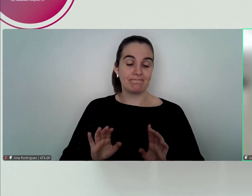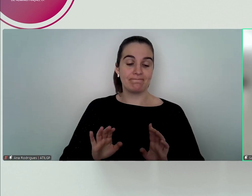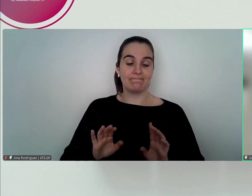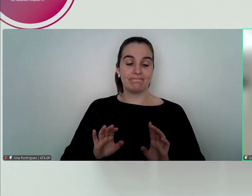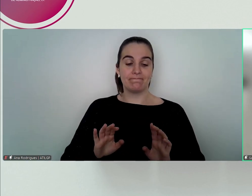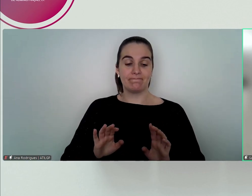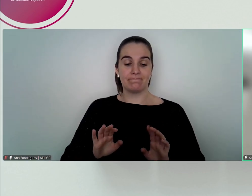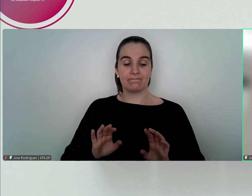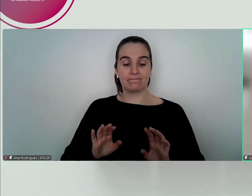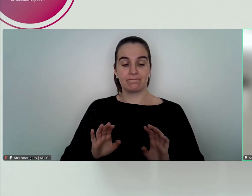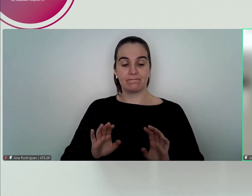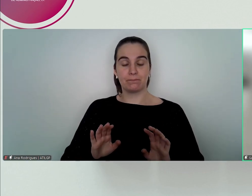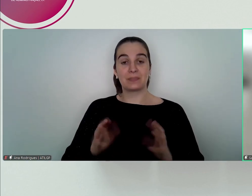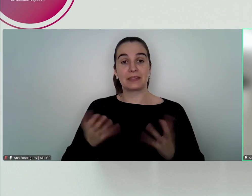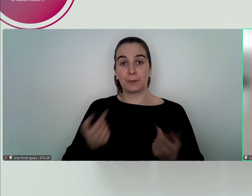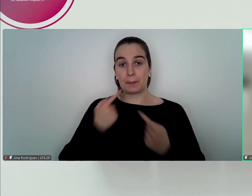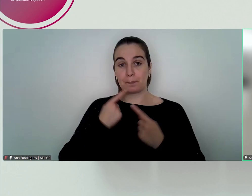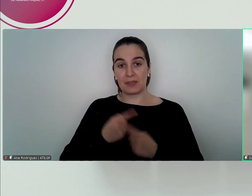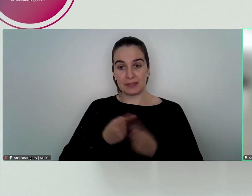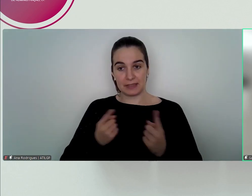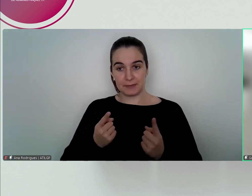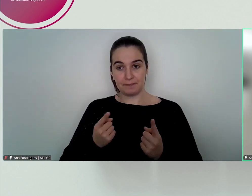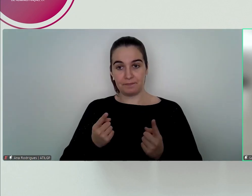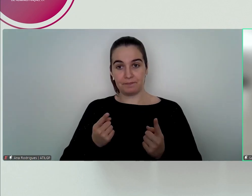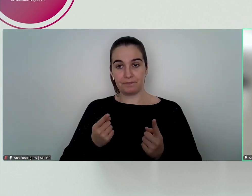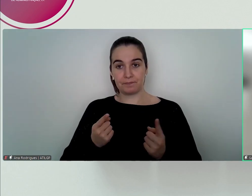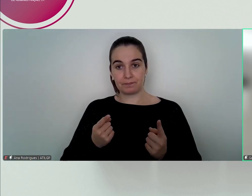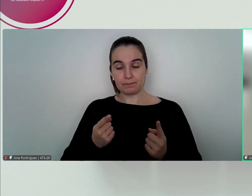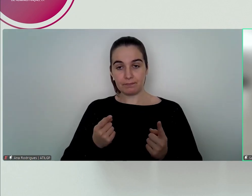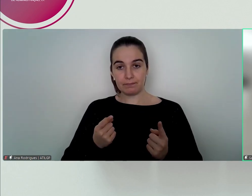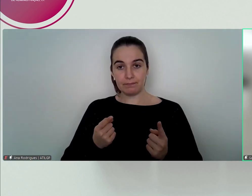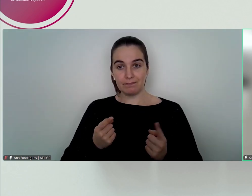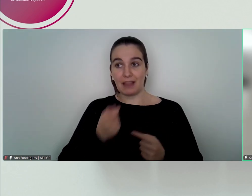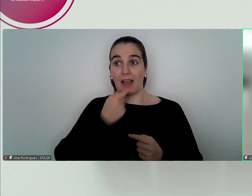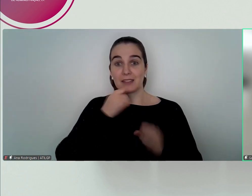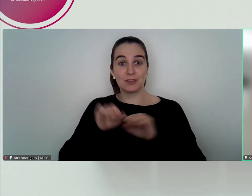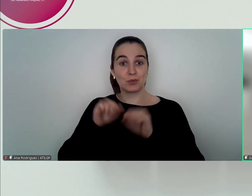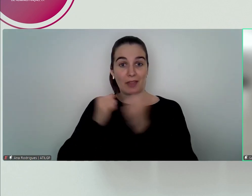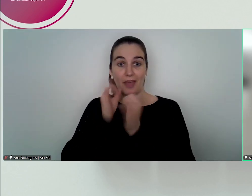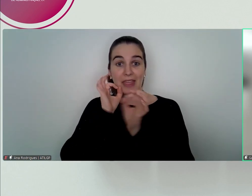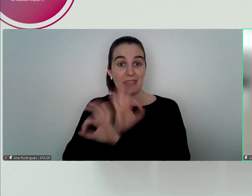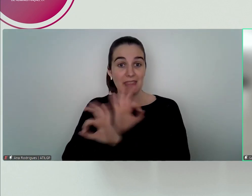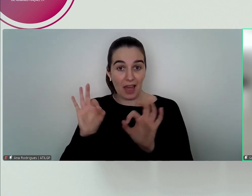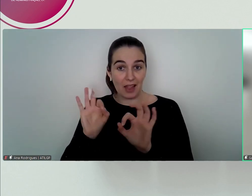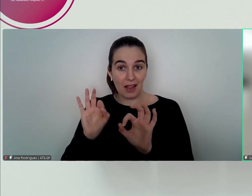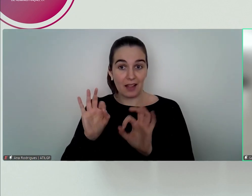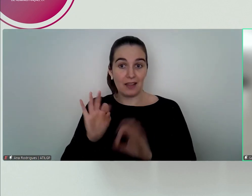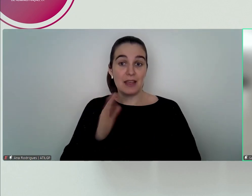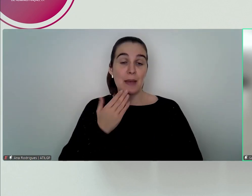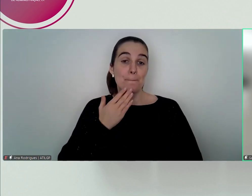Isto para dizer que o princípio numa sociedade ideal é que estes pedidos não